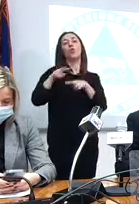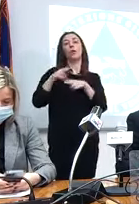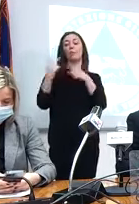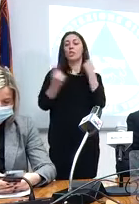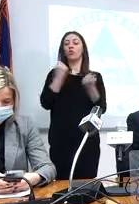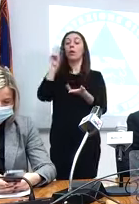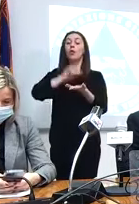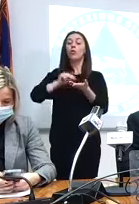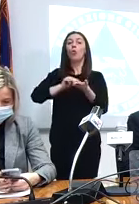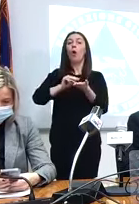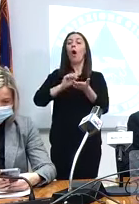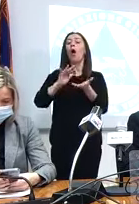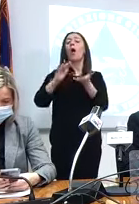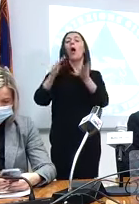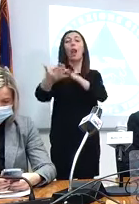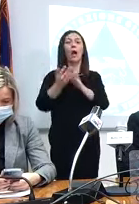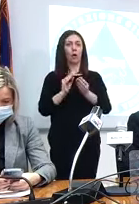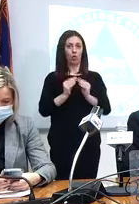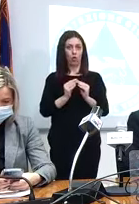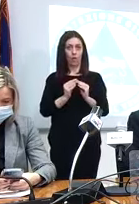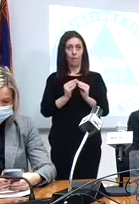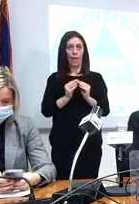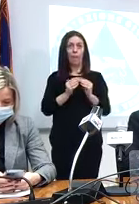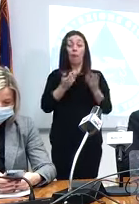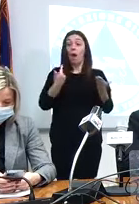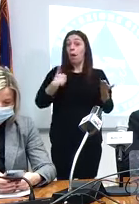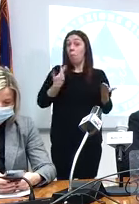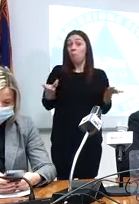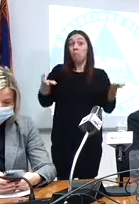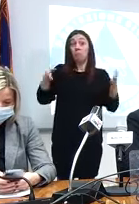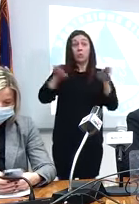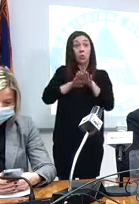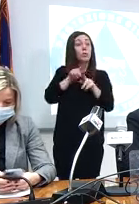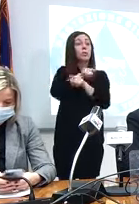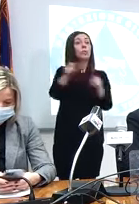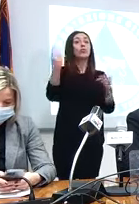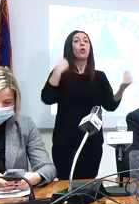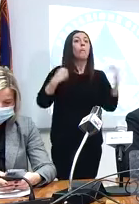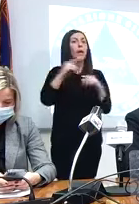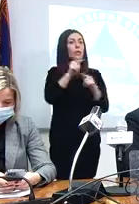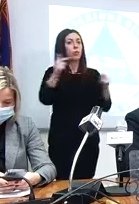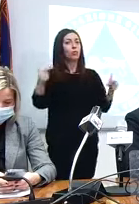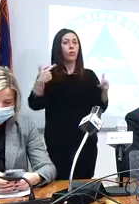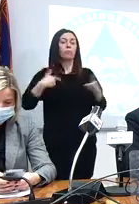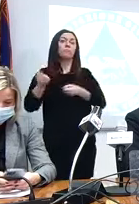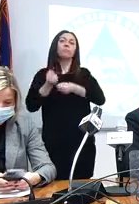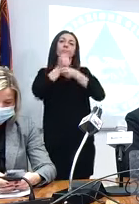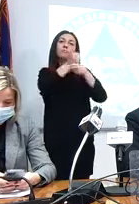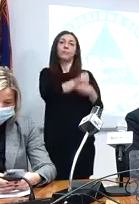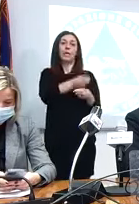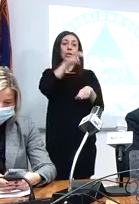guardate, io direi di chiudere qui, e se non avete domande passo al dottor Flor.